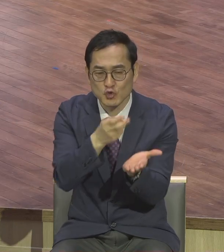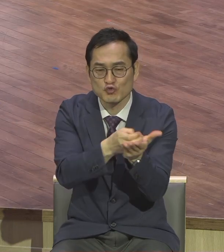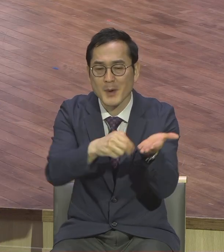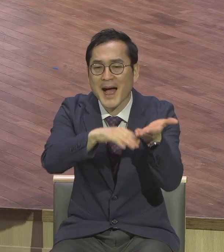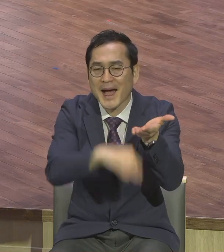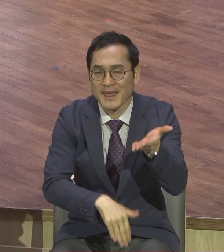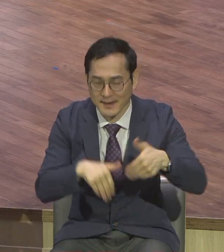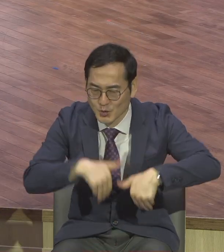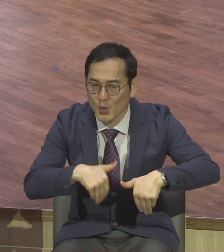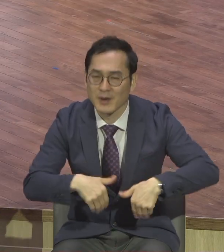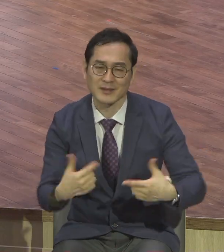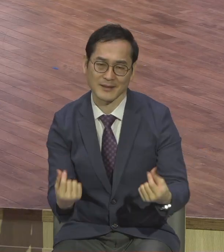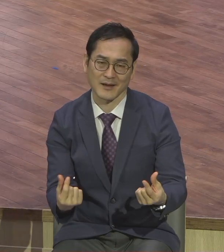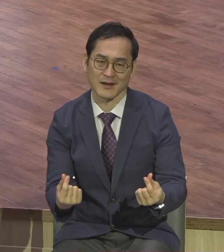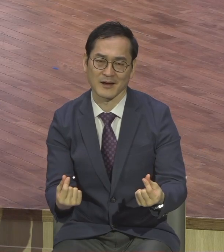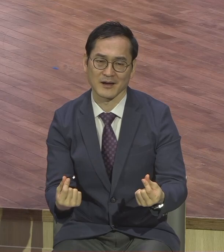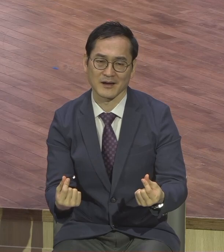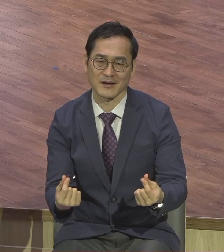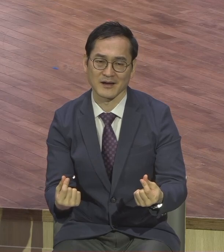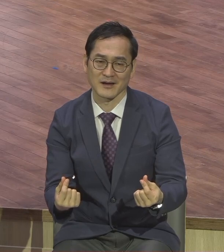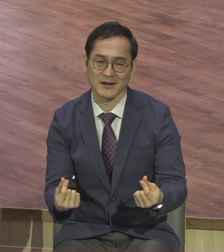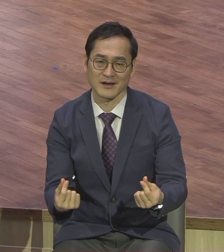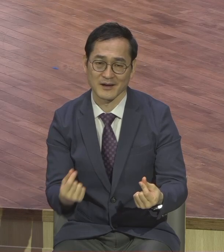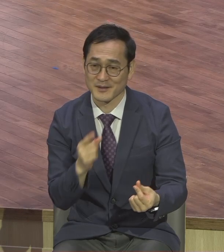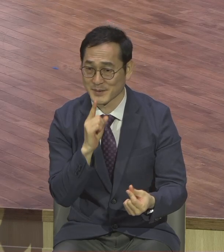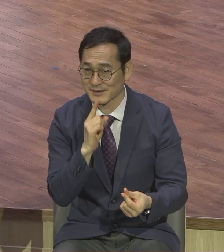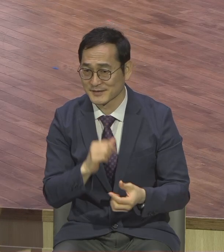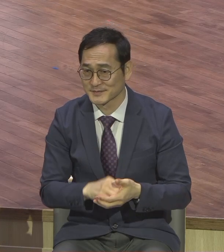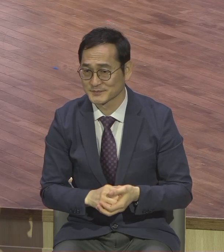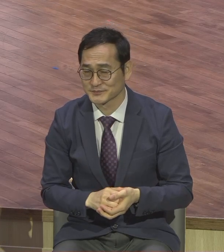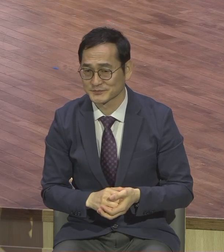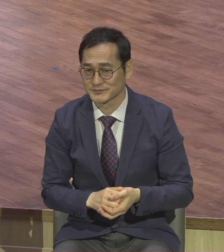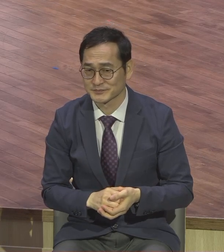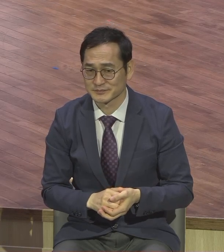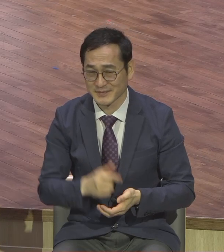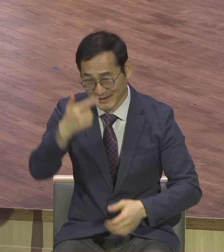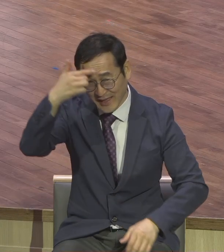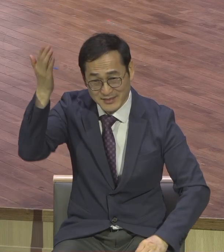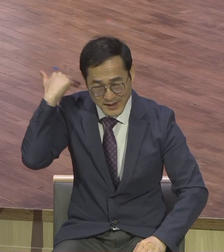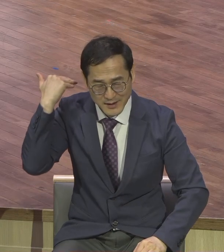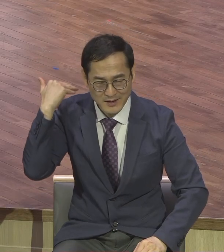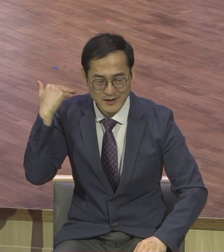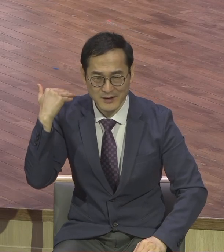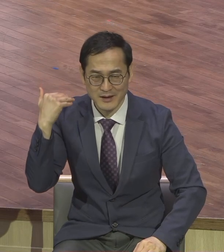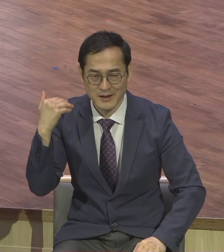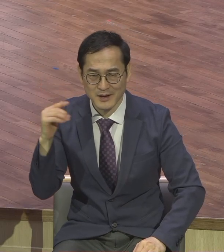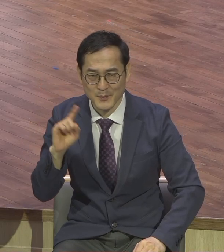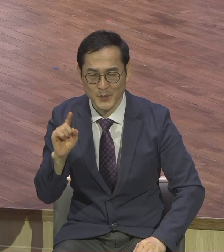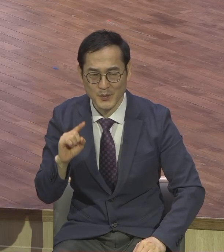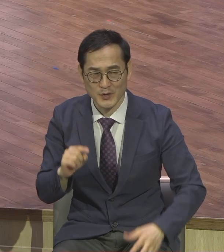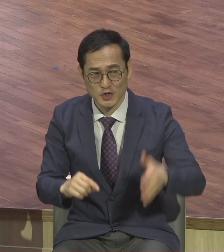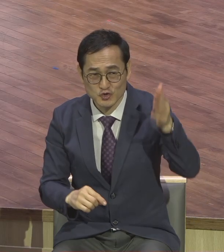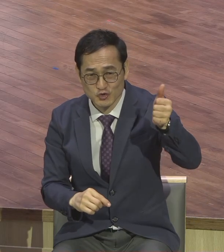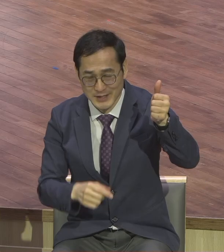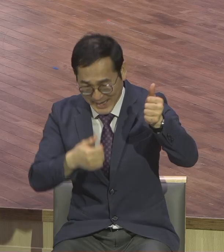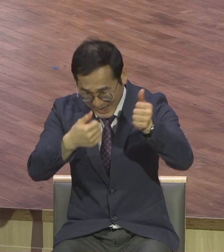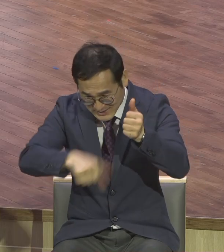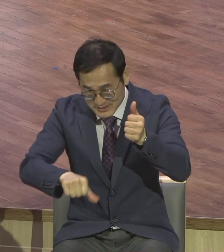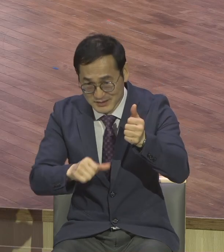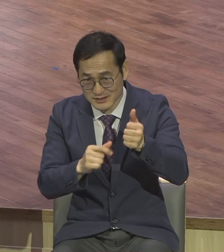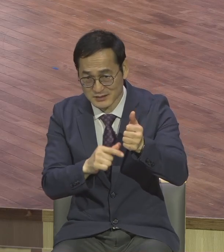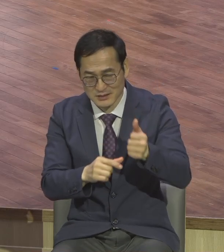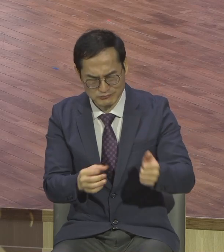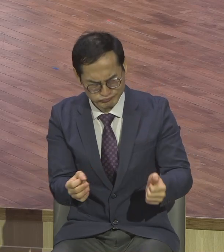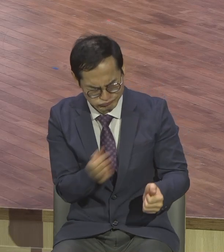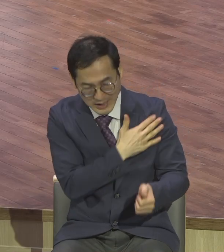있던 인간의 상황에 대해서 설명하고 있습니다. 그 당시에는 아무리 주인의 아들이라고